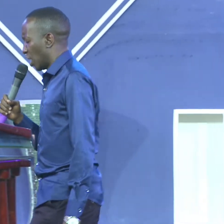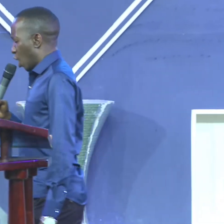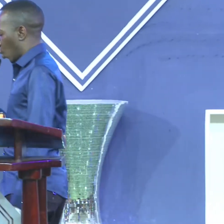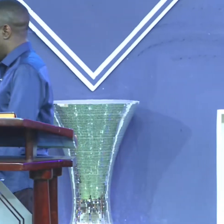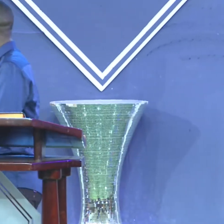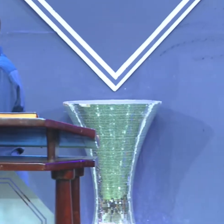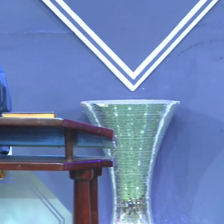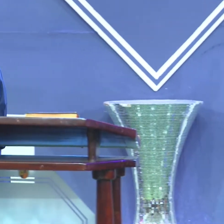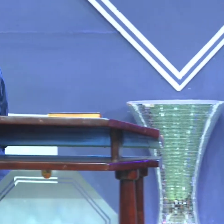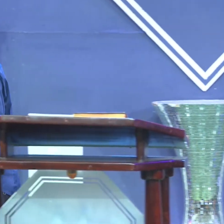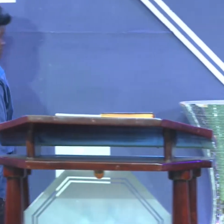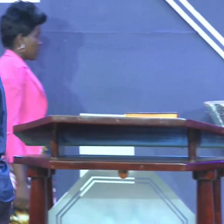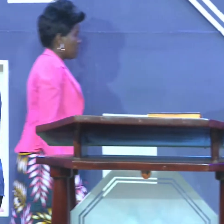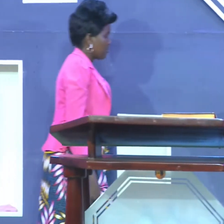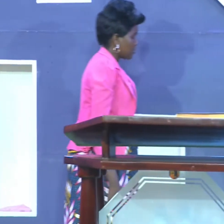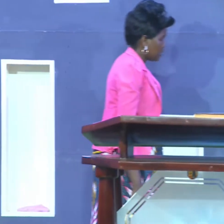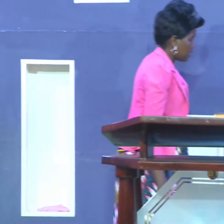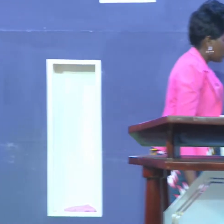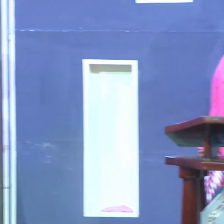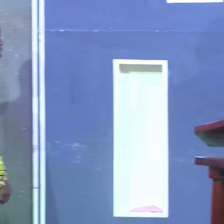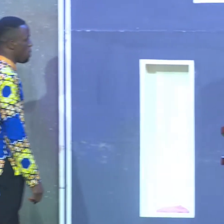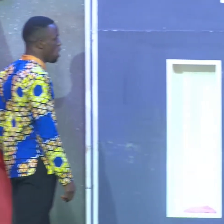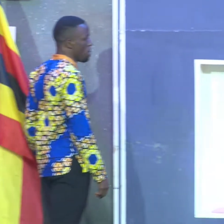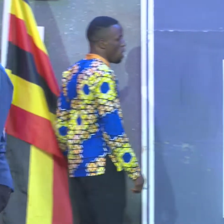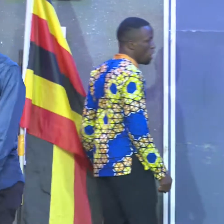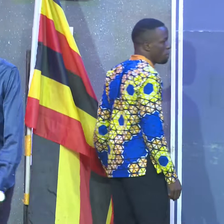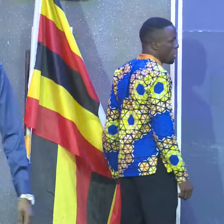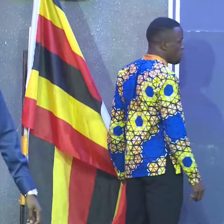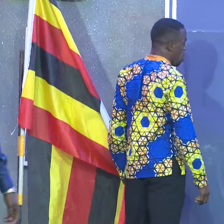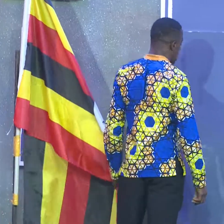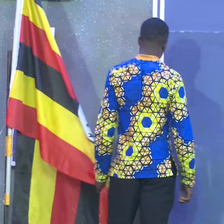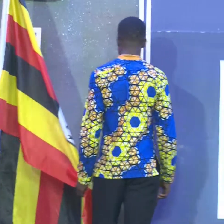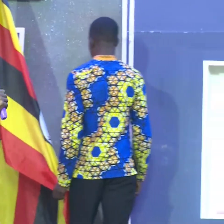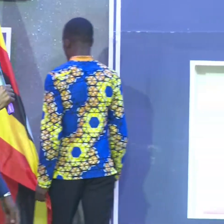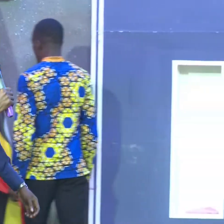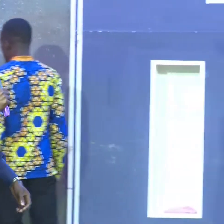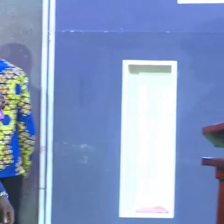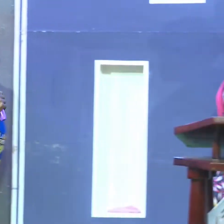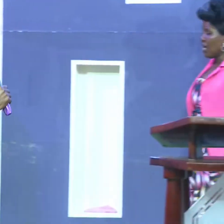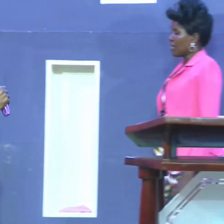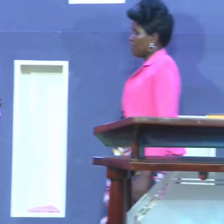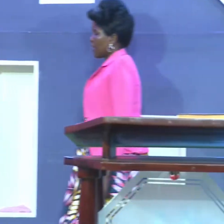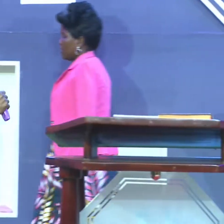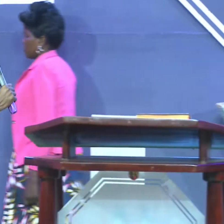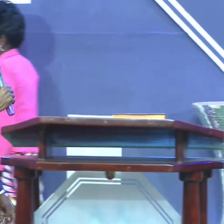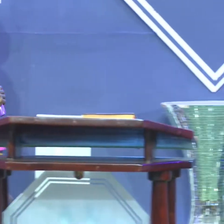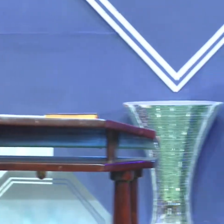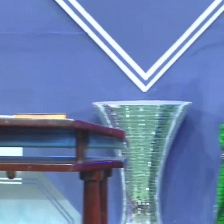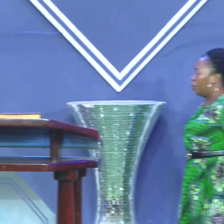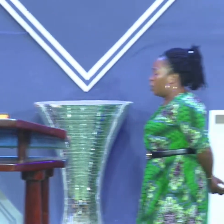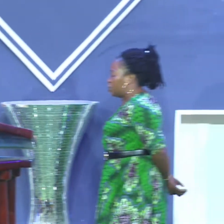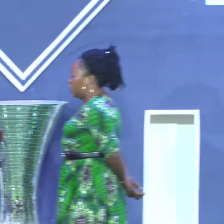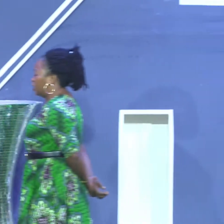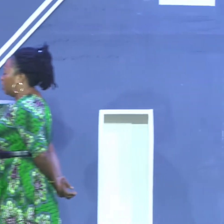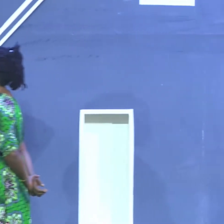gugwo, gulina gwe gujja okuva mu kkomera, gulina gwe gulokola okuva mu kkomera, Katonda alina gw'alokola